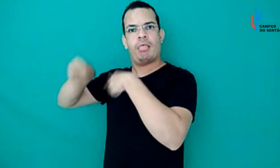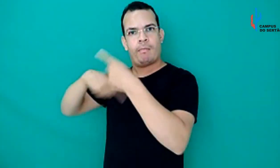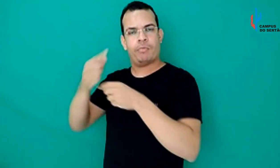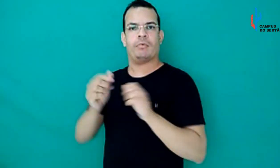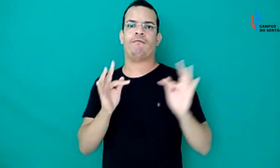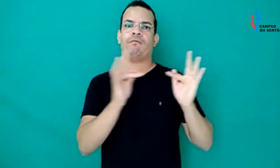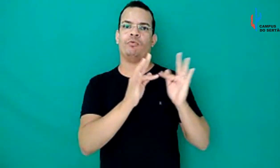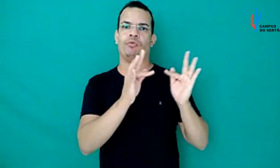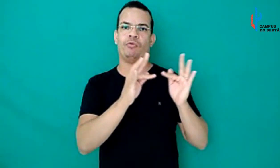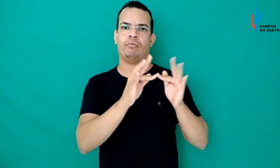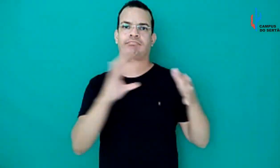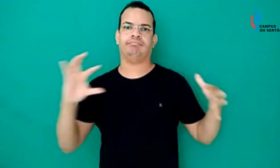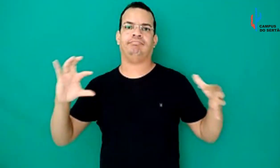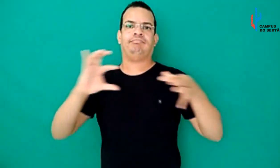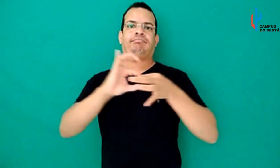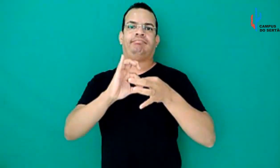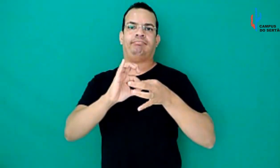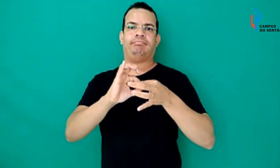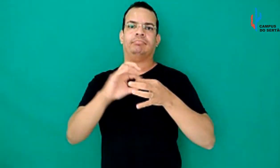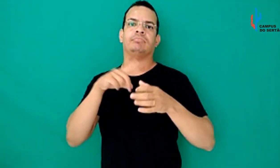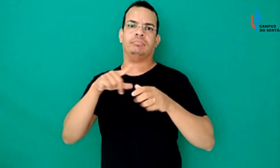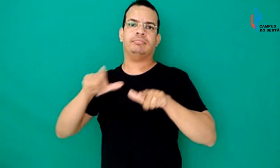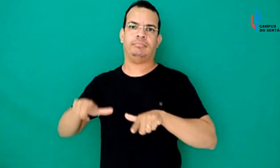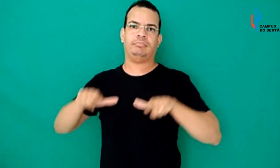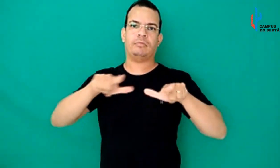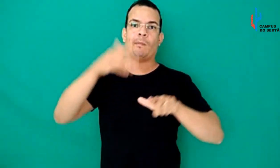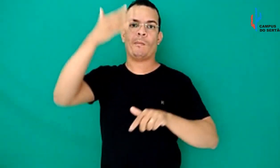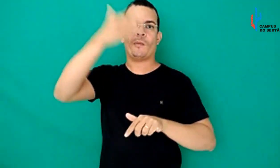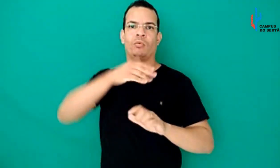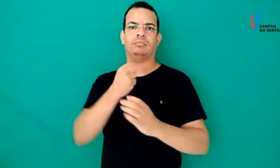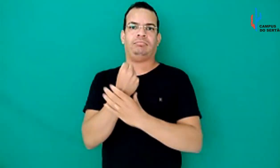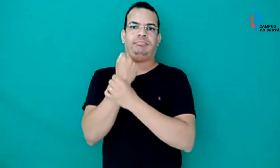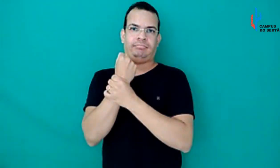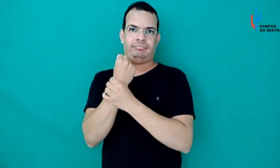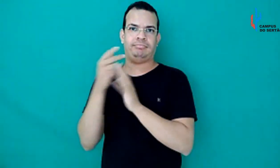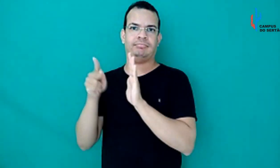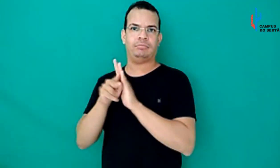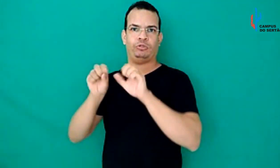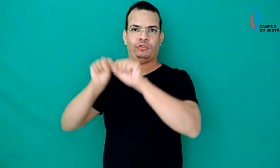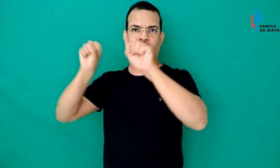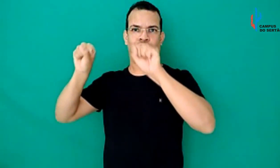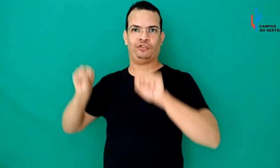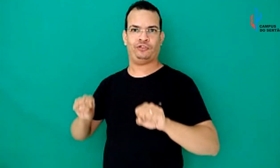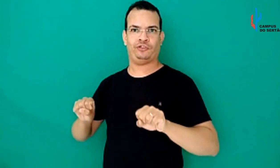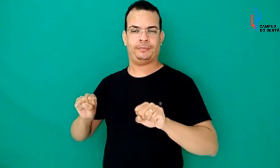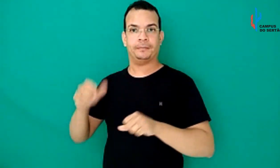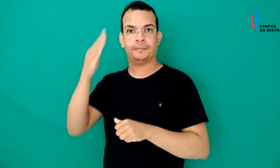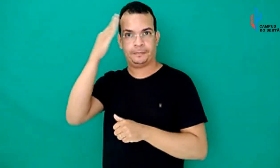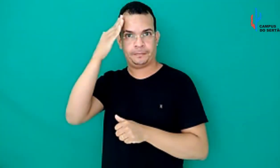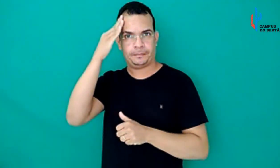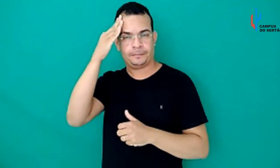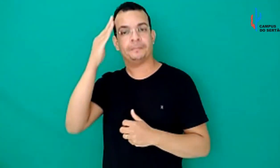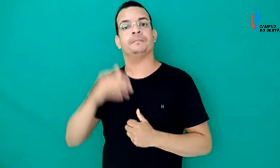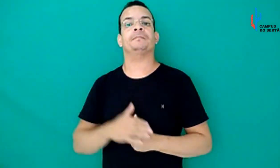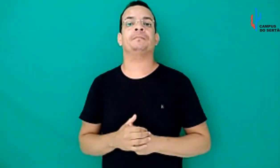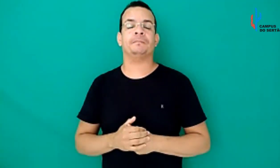feito a inscrição, juntamente com as informações do fórum, são necessárias, garantem a seguridade do